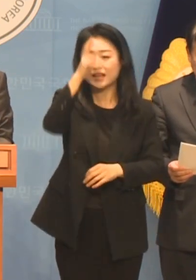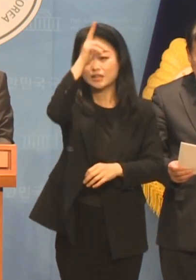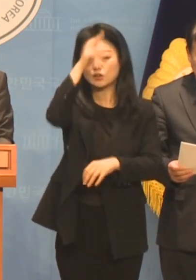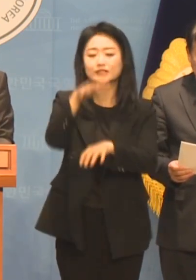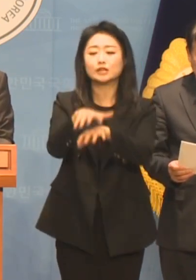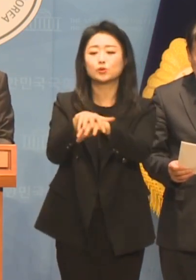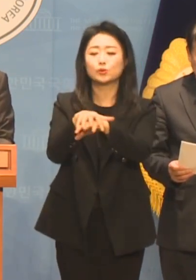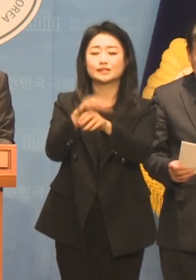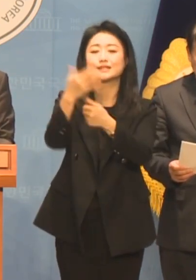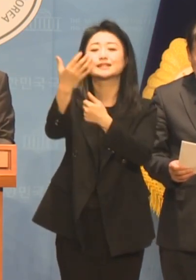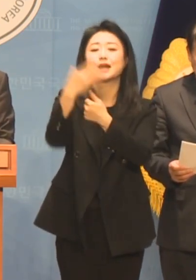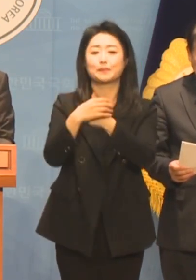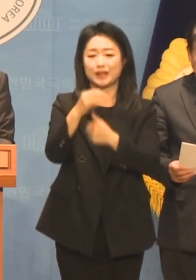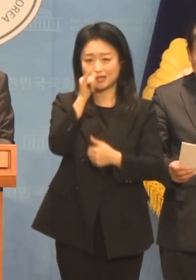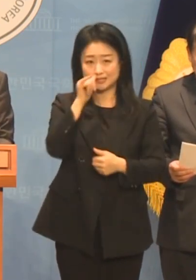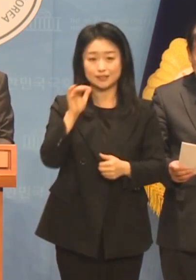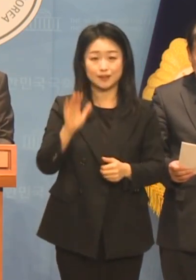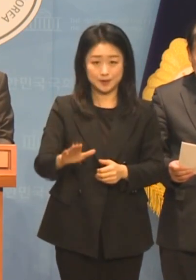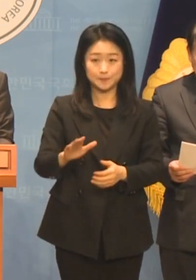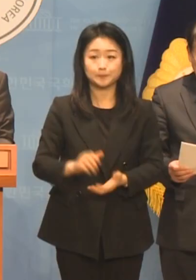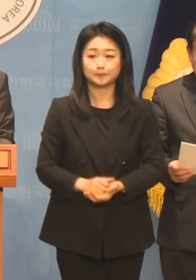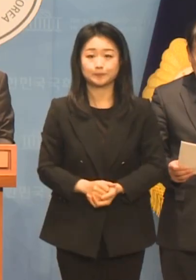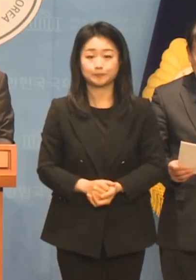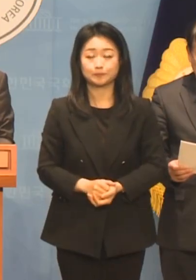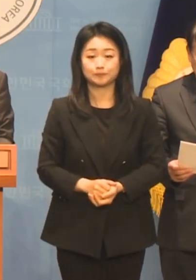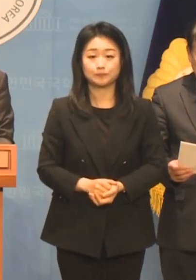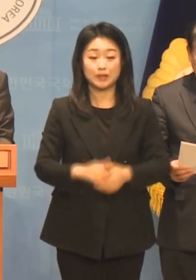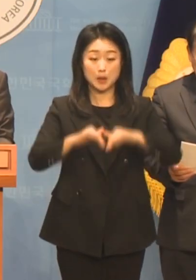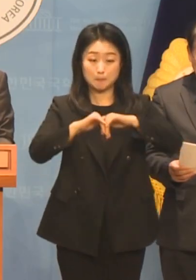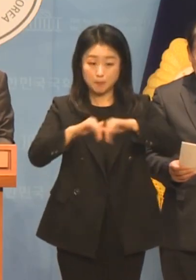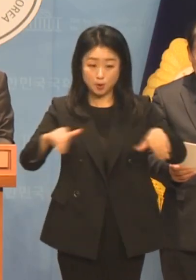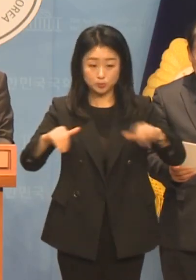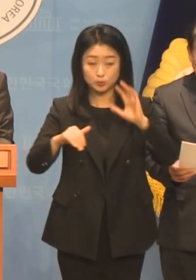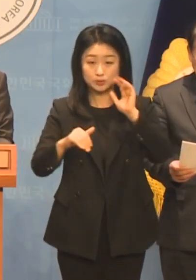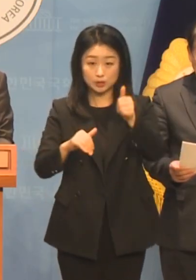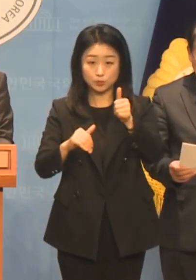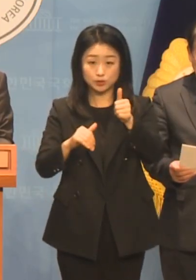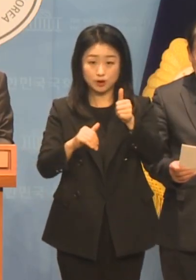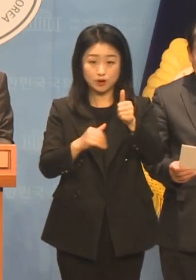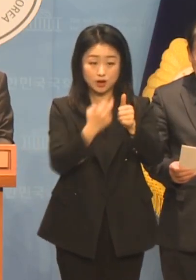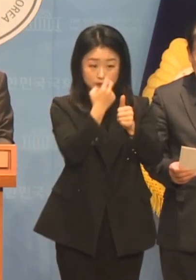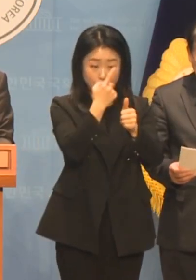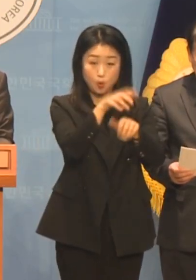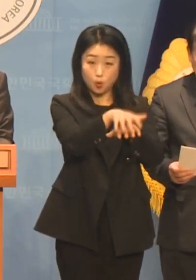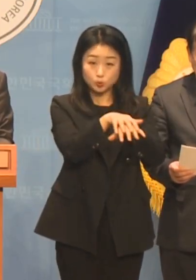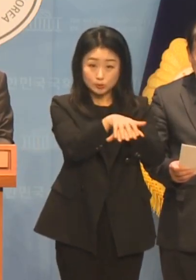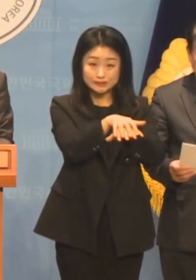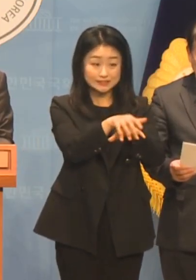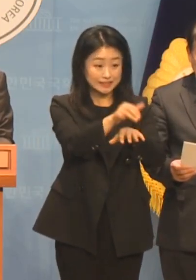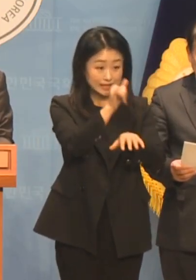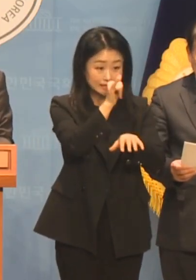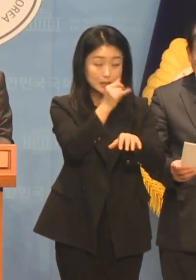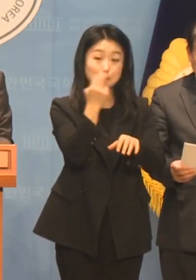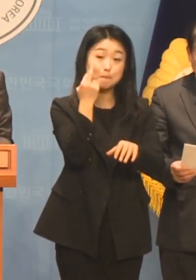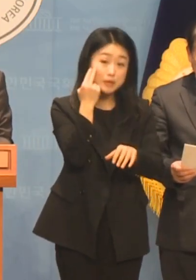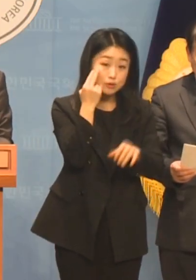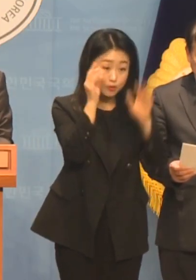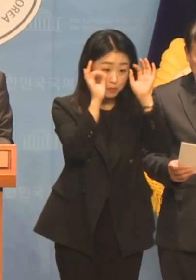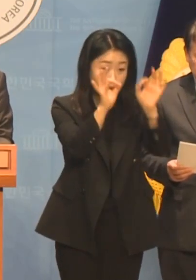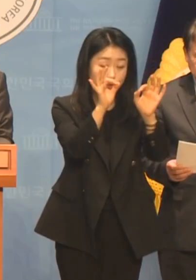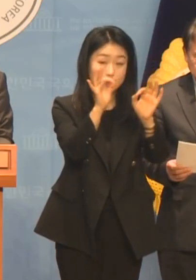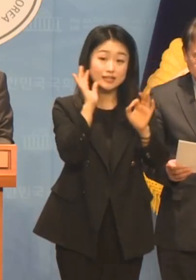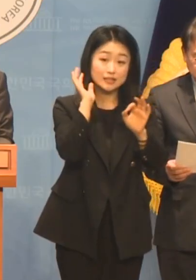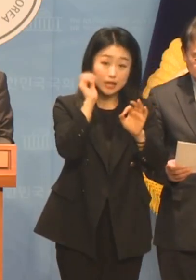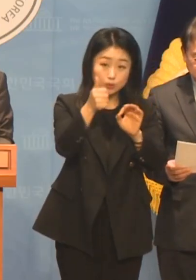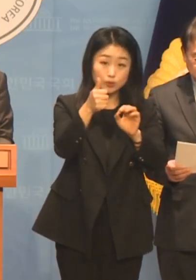조직이 담당하고 있습니다. 별도의 대통령 경호 조직을 두고 있는 미국조차도 백악관 직속이